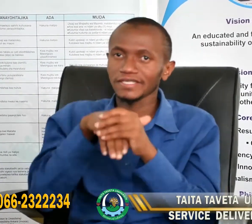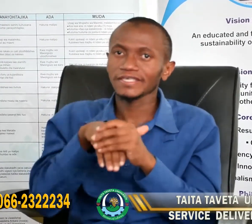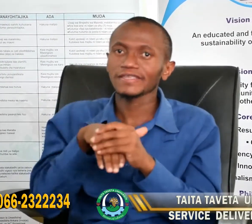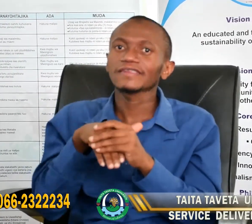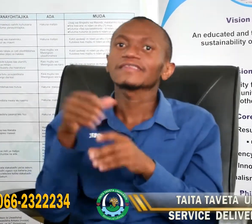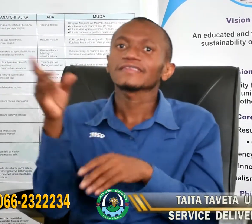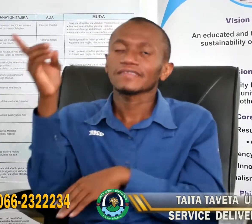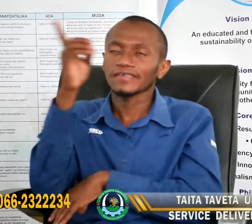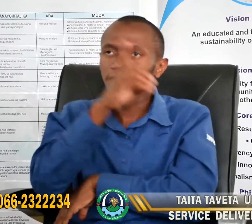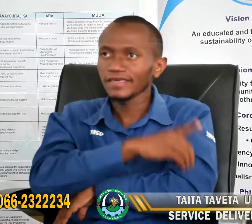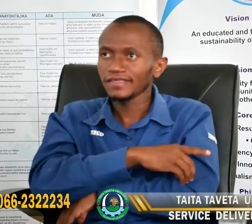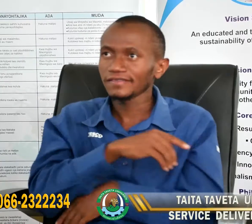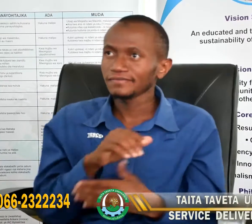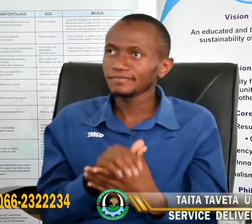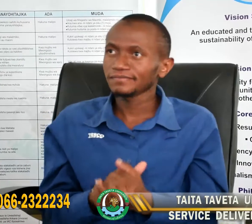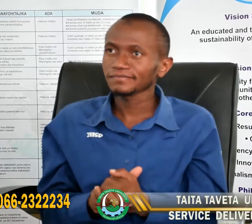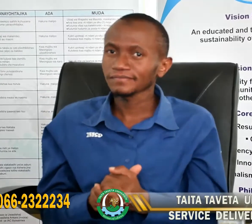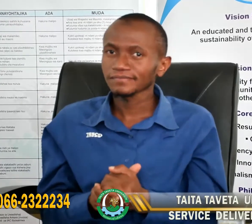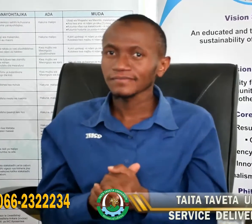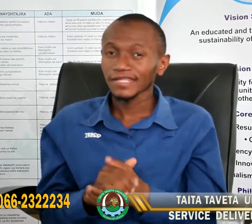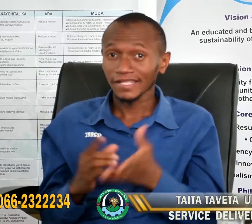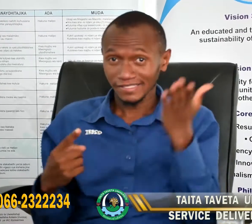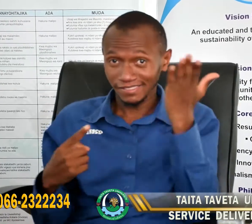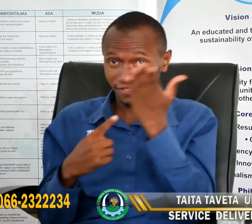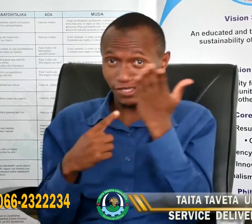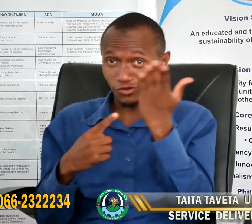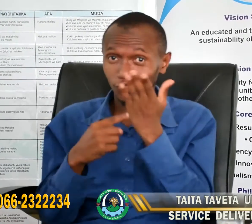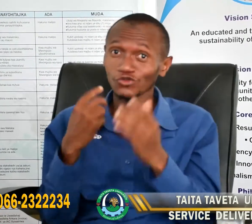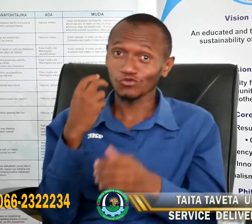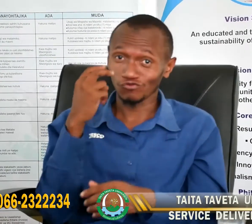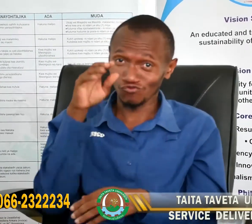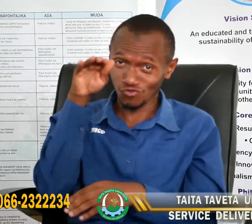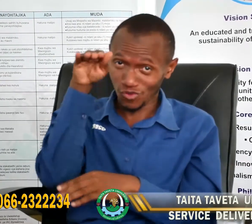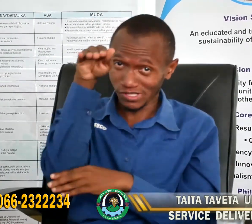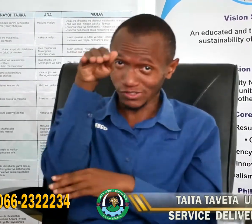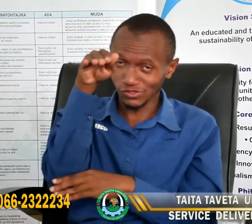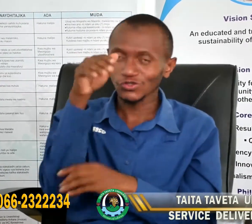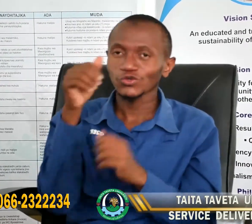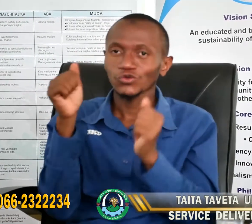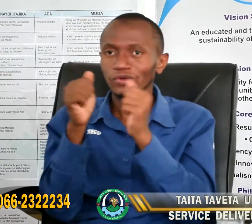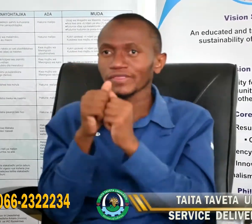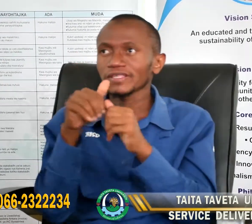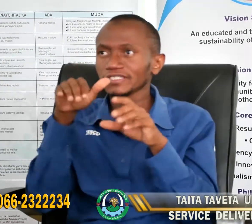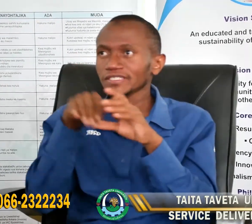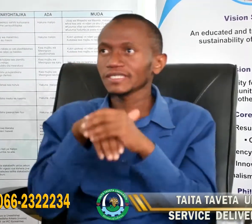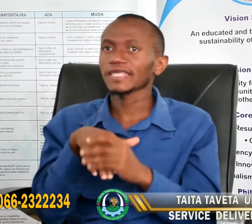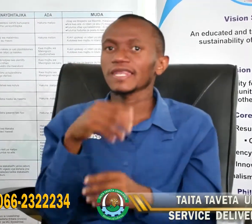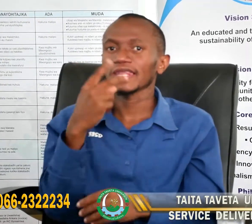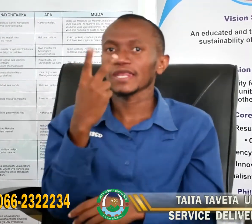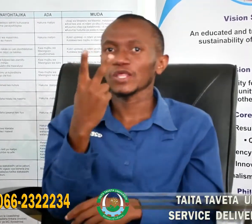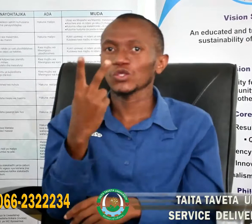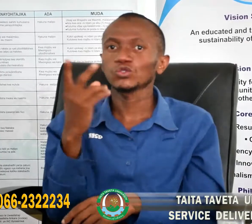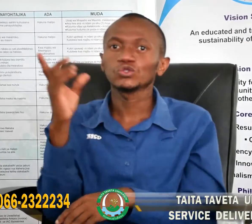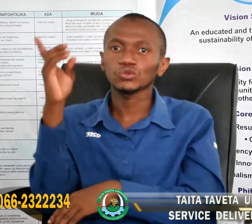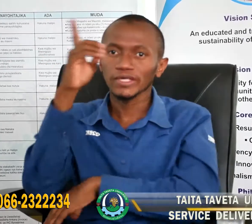Upokeaji wa malalamiko, pongezi au maoni. Ada, hakuna malipo.